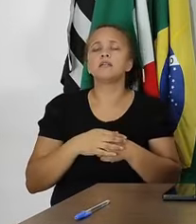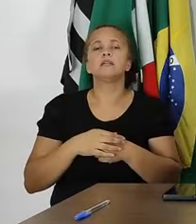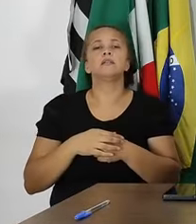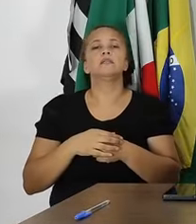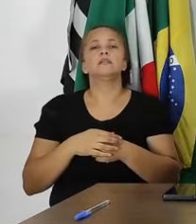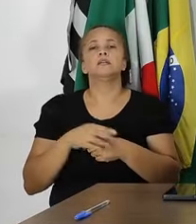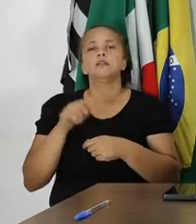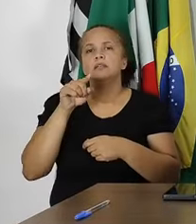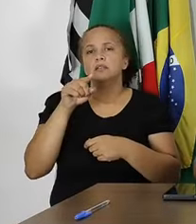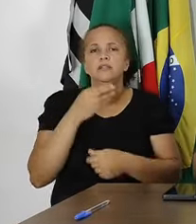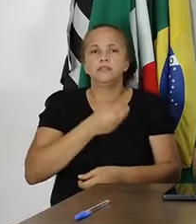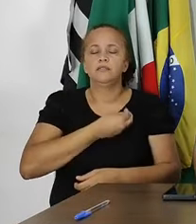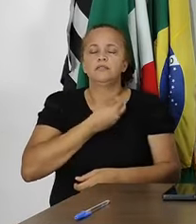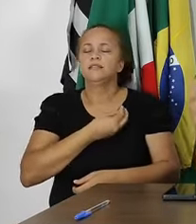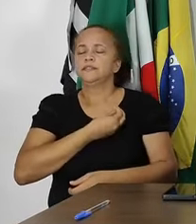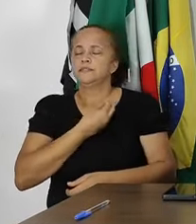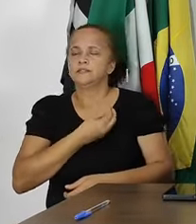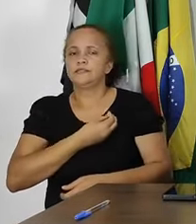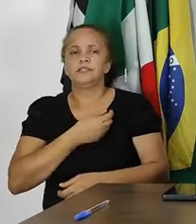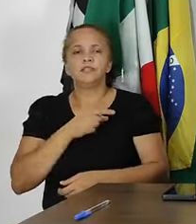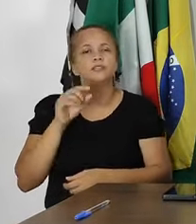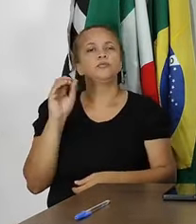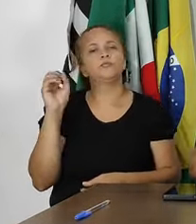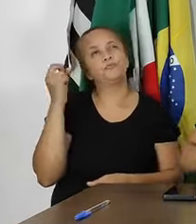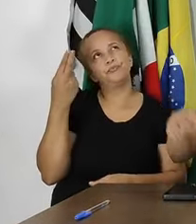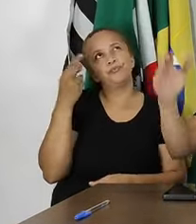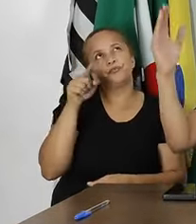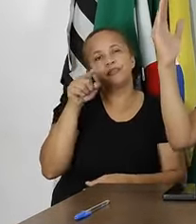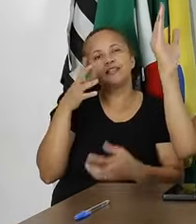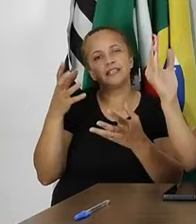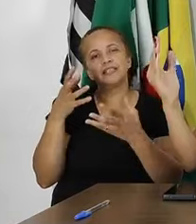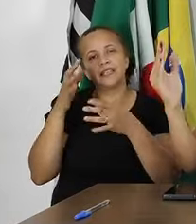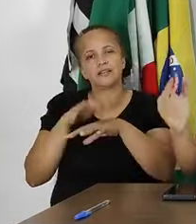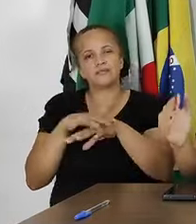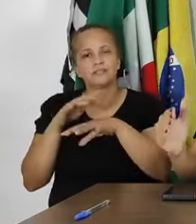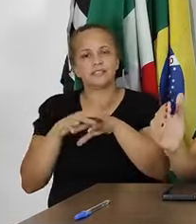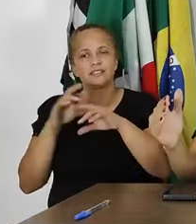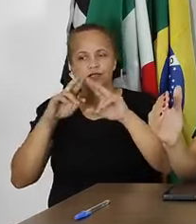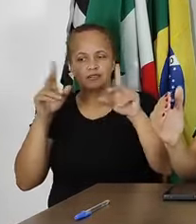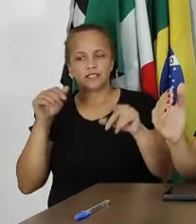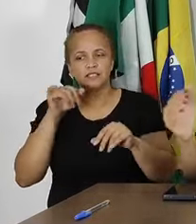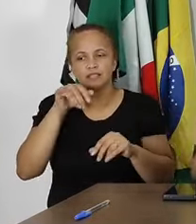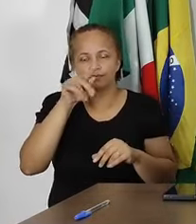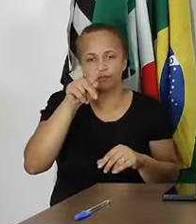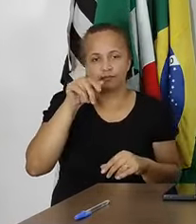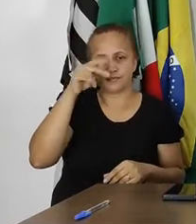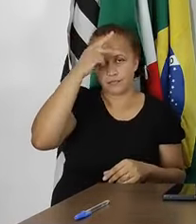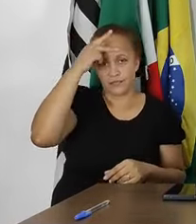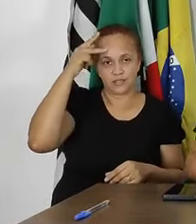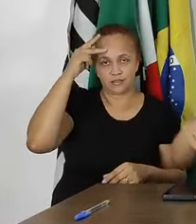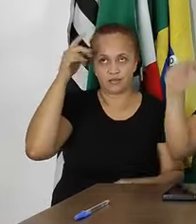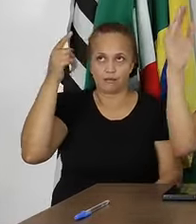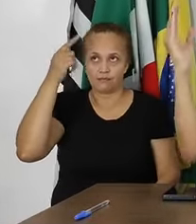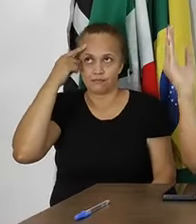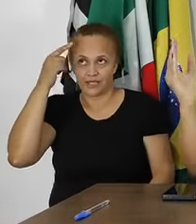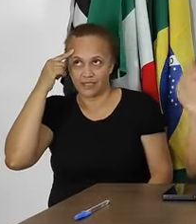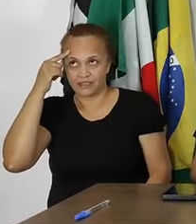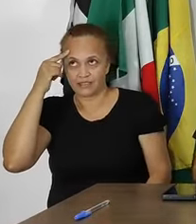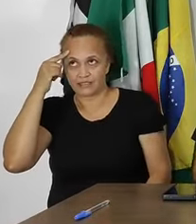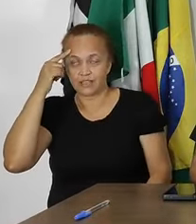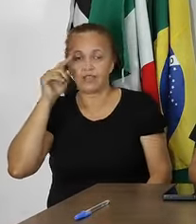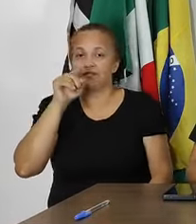Você conviver ou você querer fazer algo, se uma pessoa pensa assim, você pensa assado. Se você pensa de